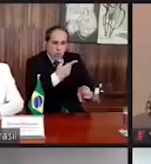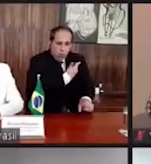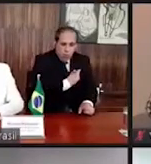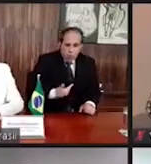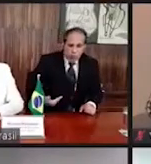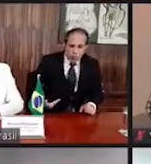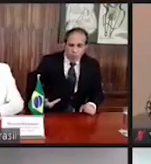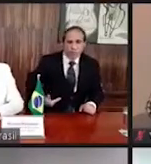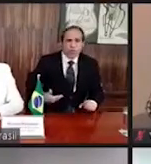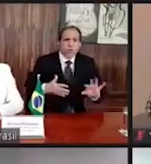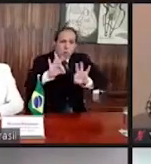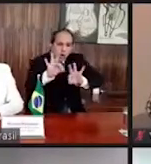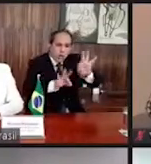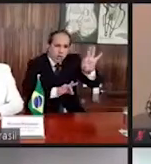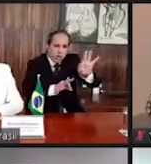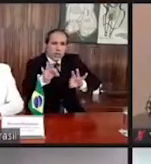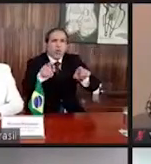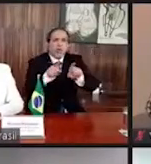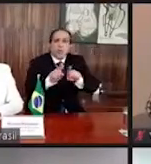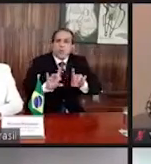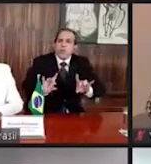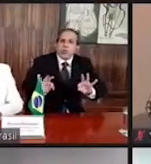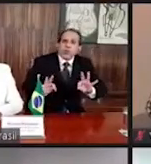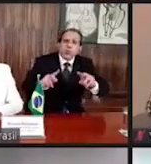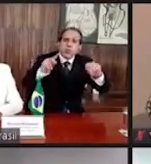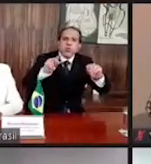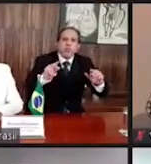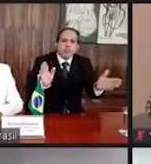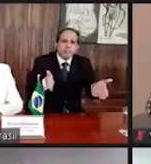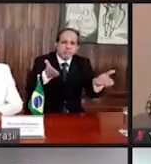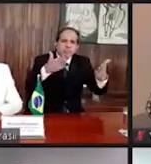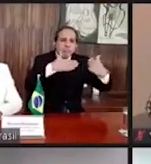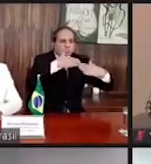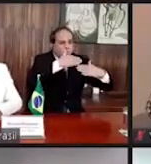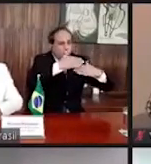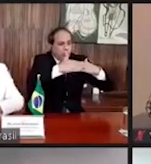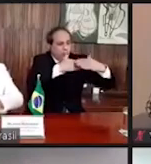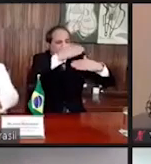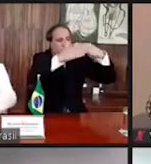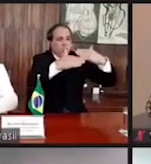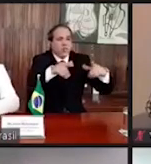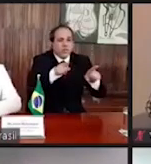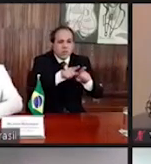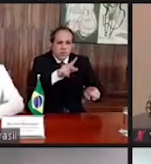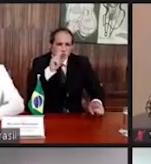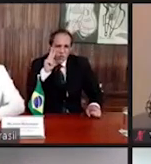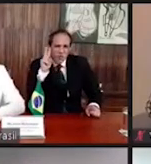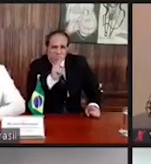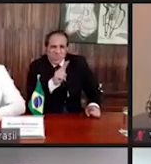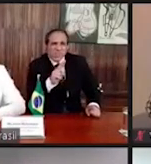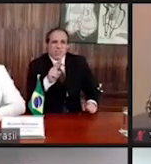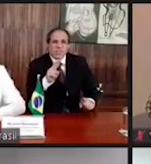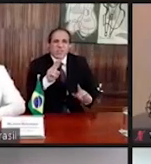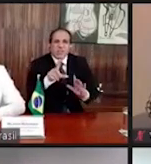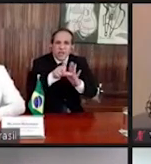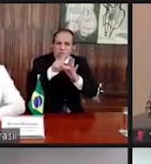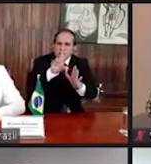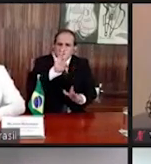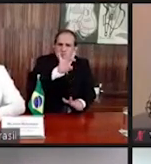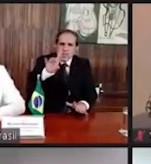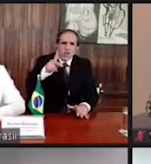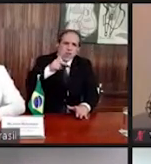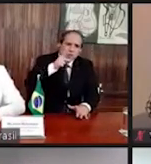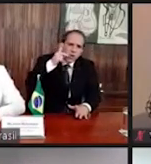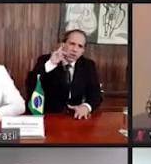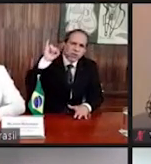están trayendo a colación la importancia de que nuestra agenda pública retome el tema de las mujeres rurales como un